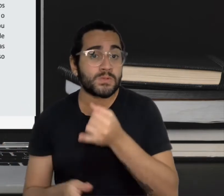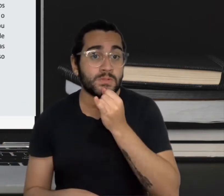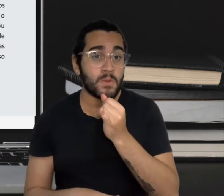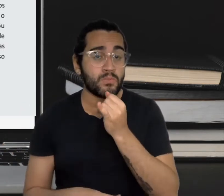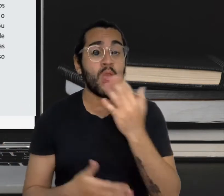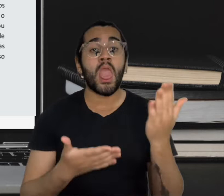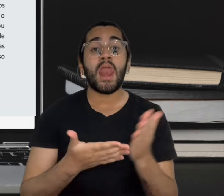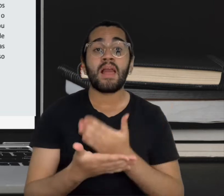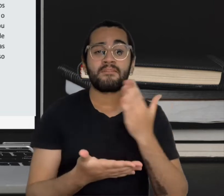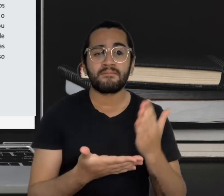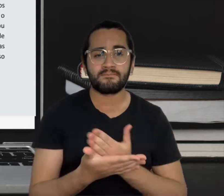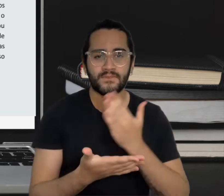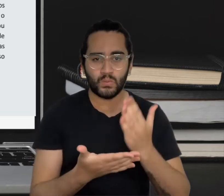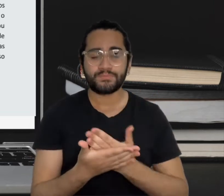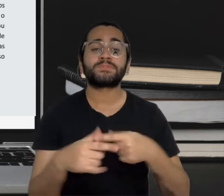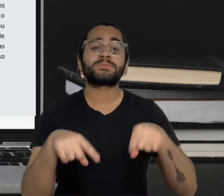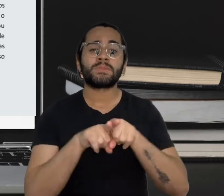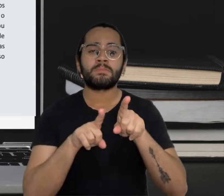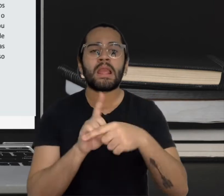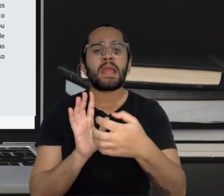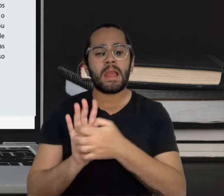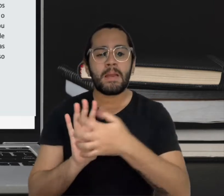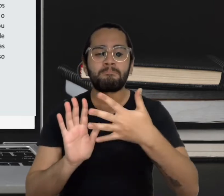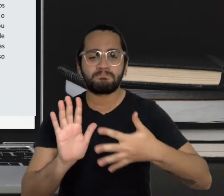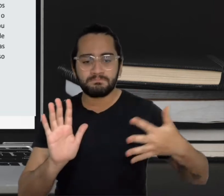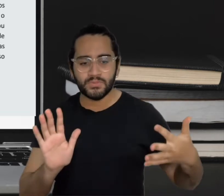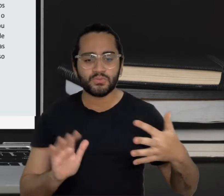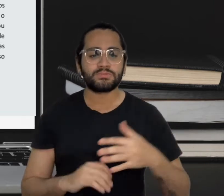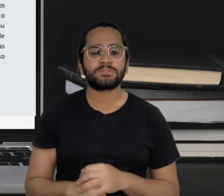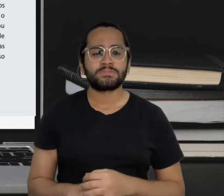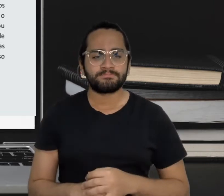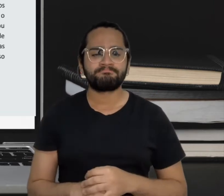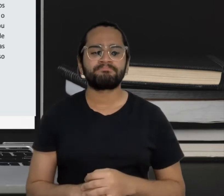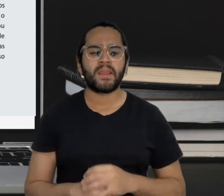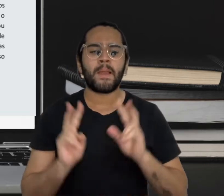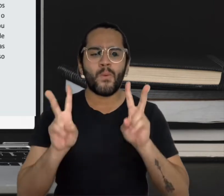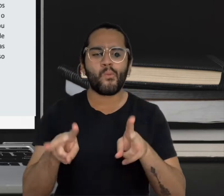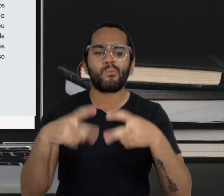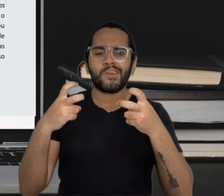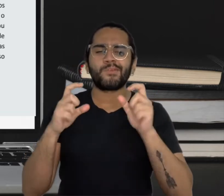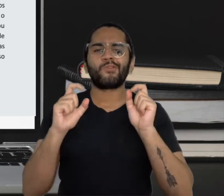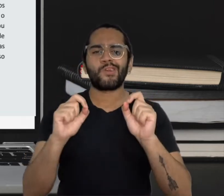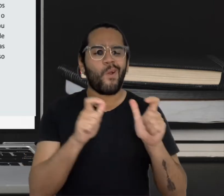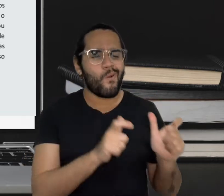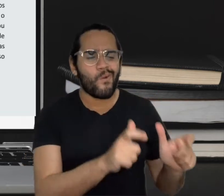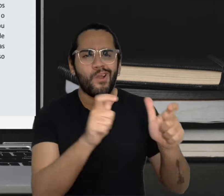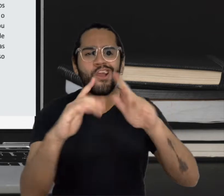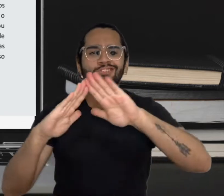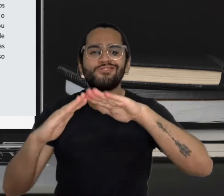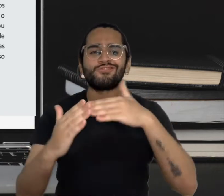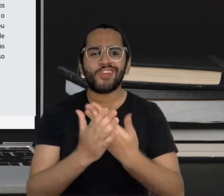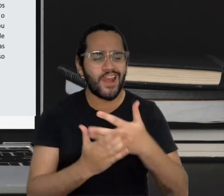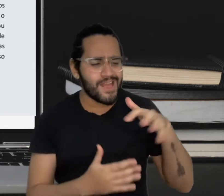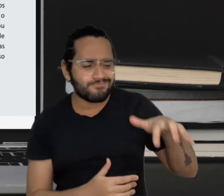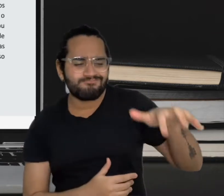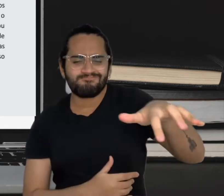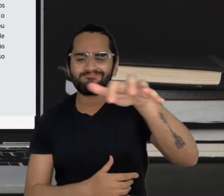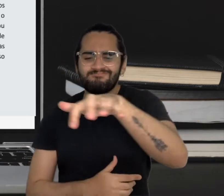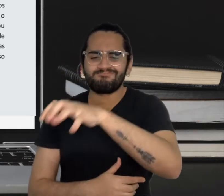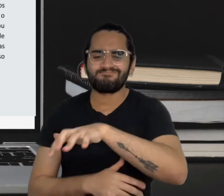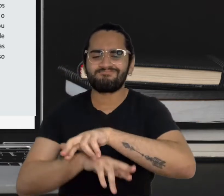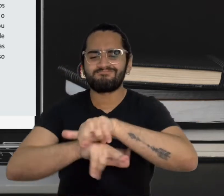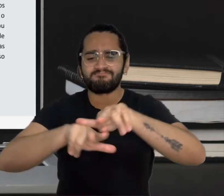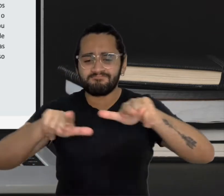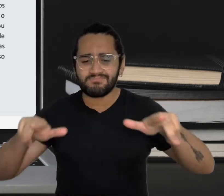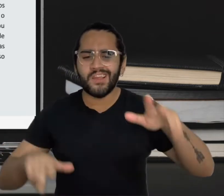impressos, como por exemplo livros ou como os e-books. Isso acontece porque nós percebemos que em vários espaços, como